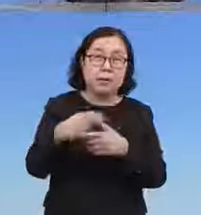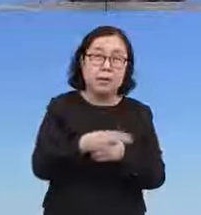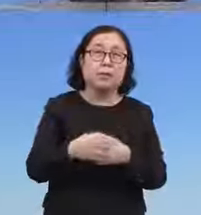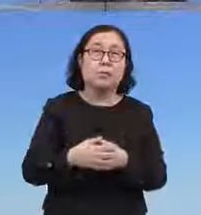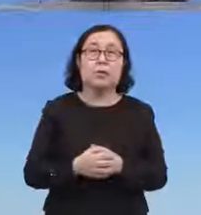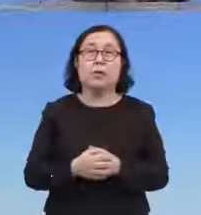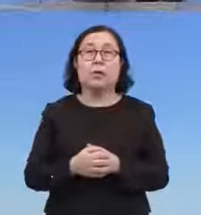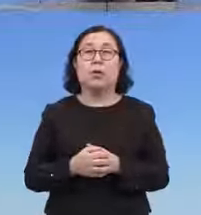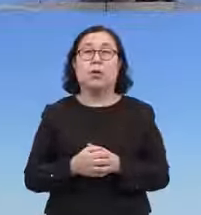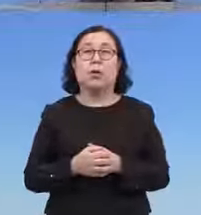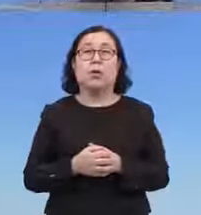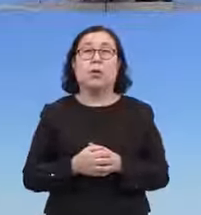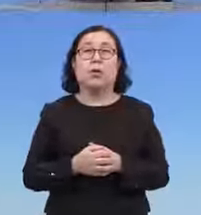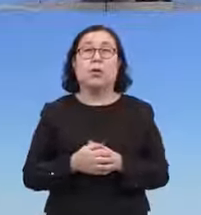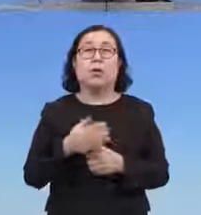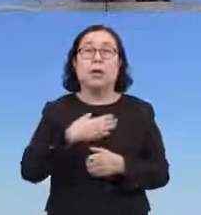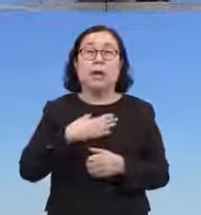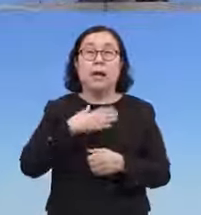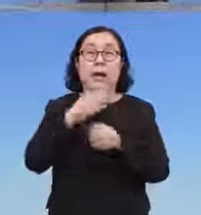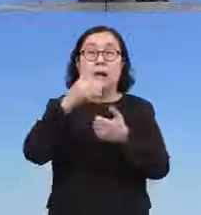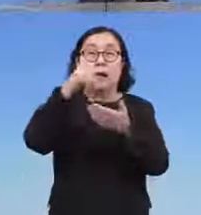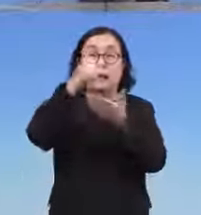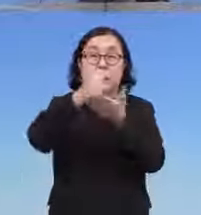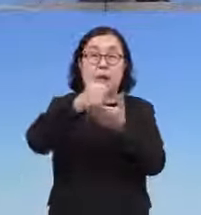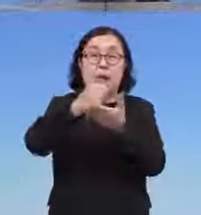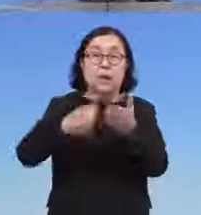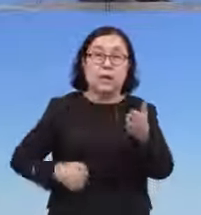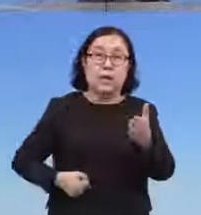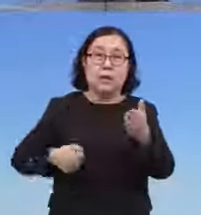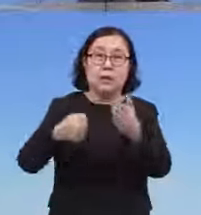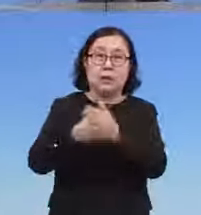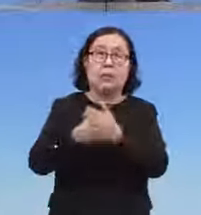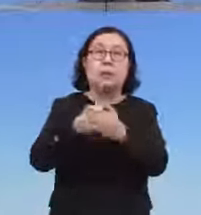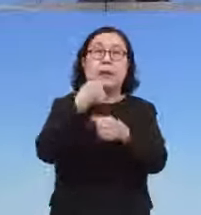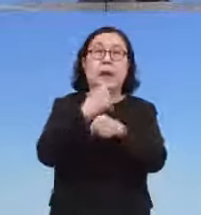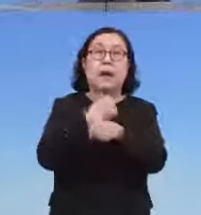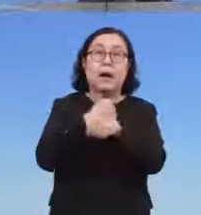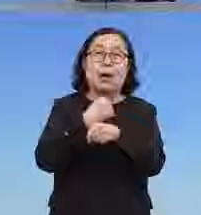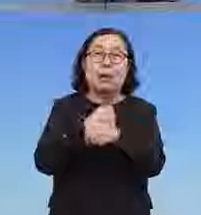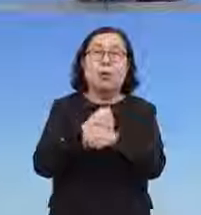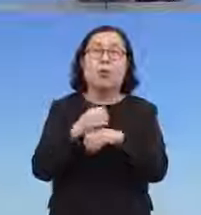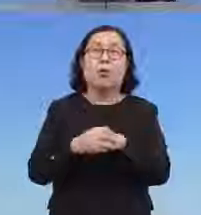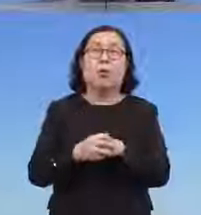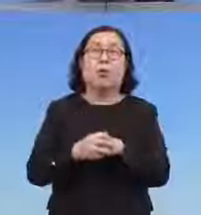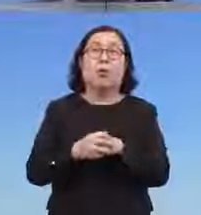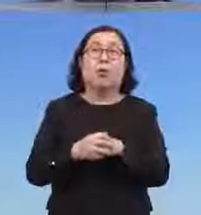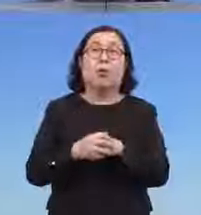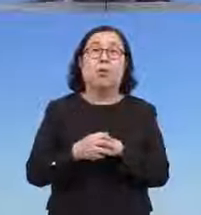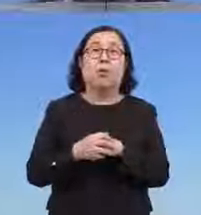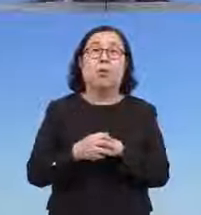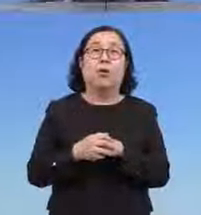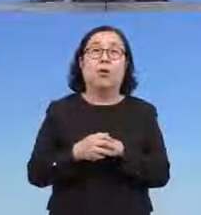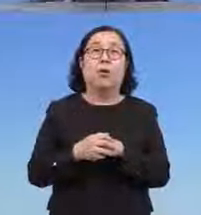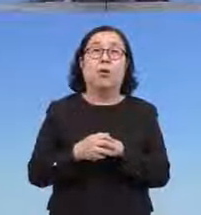됩니다. 그리고 내가 하나님께 결단하고 내가 예수 그리스도를 믿고 의지하면 내가